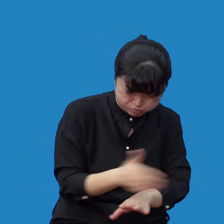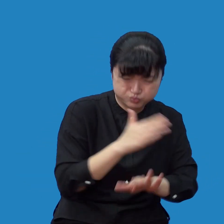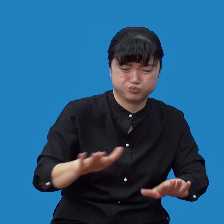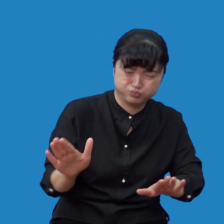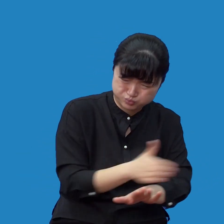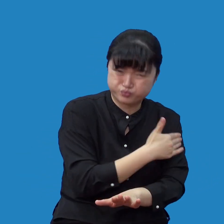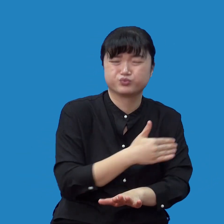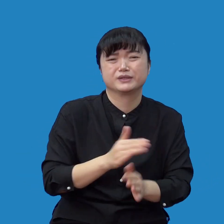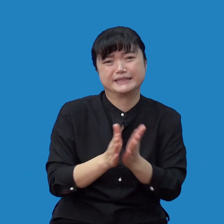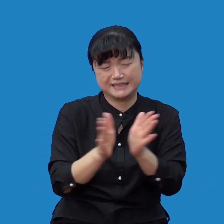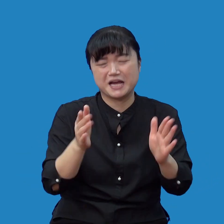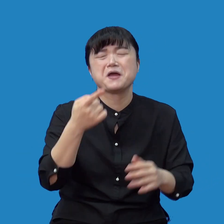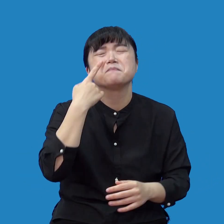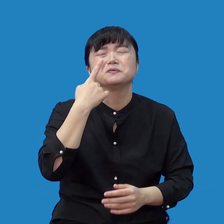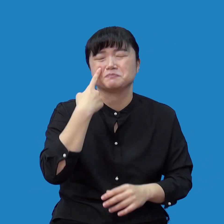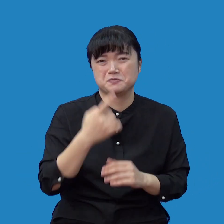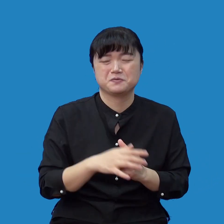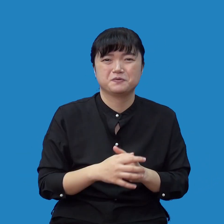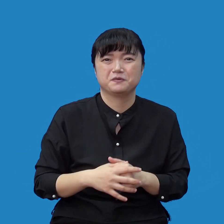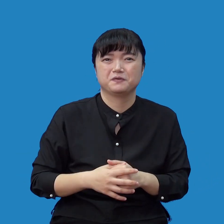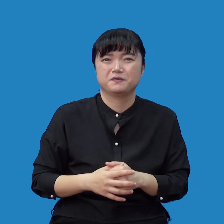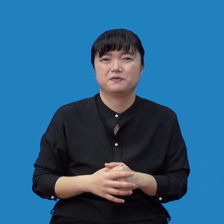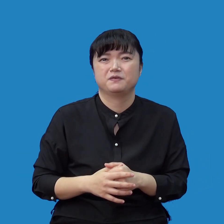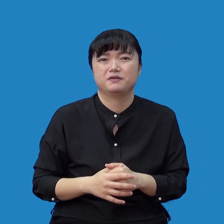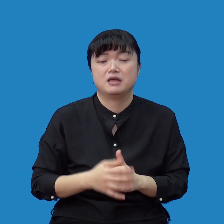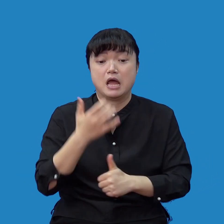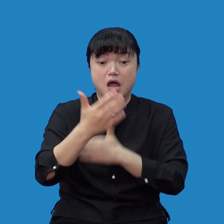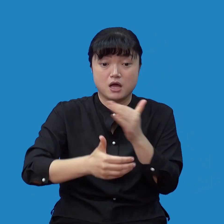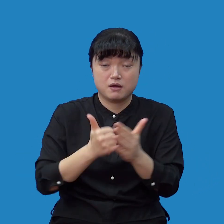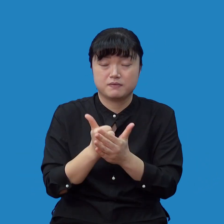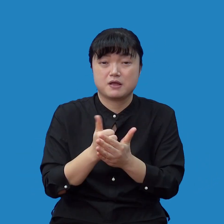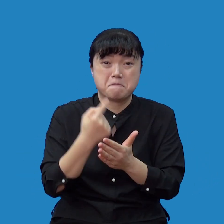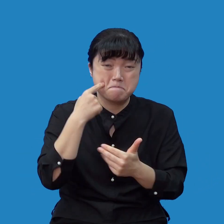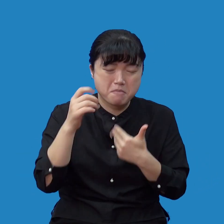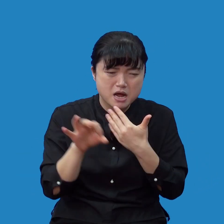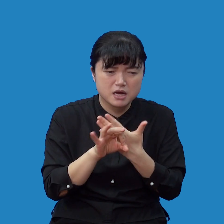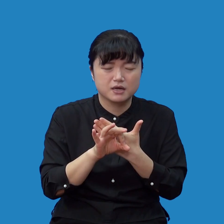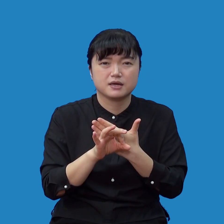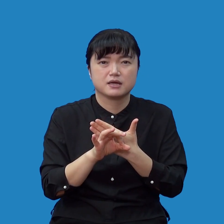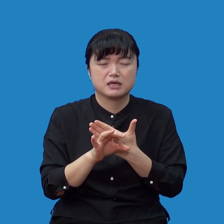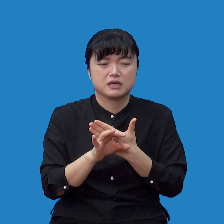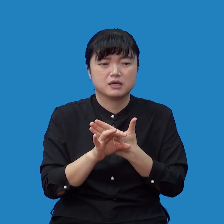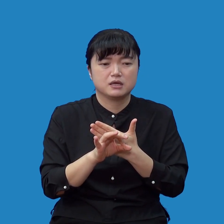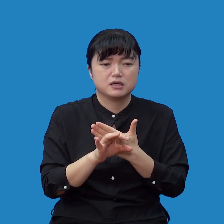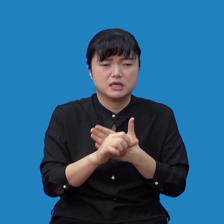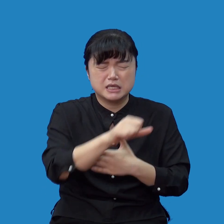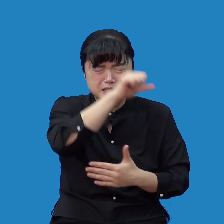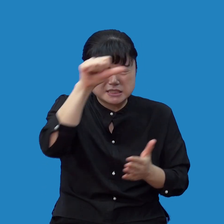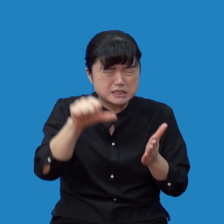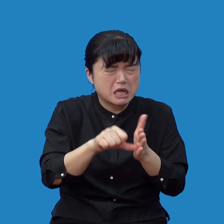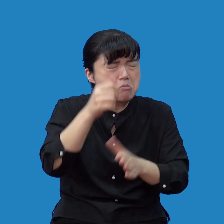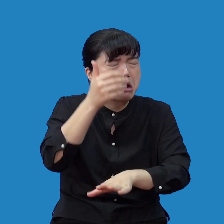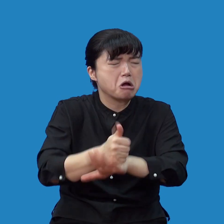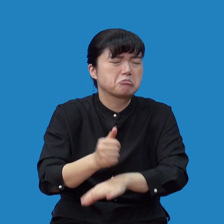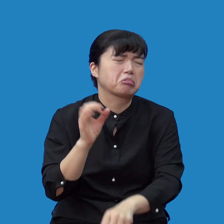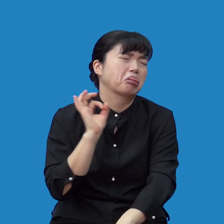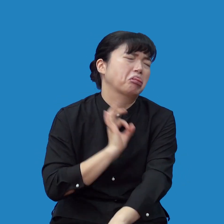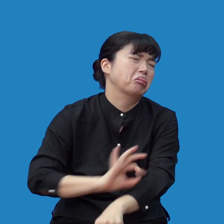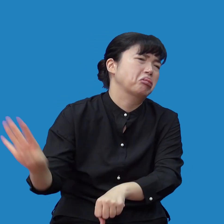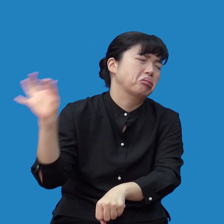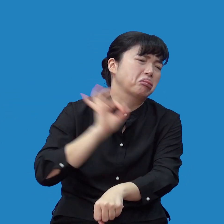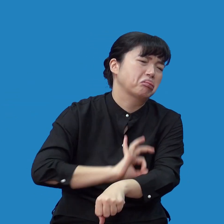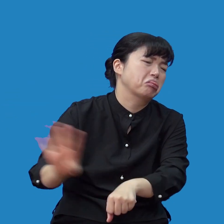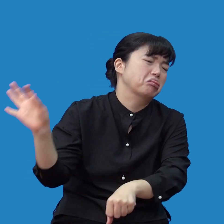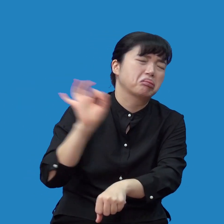시작하면 됩니다. 하나님께서 만약에 인생의 우리의 마지막 챕터를 그냥 대충 마무리하시기로 작정하셨다